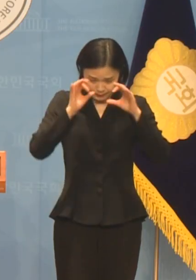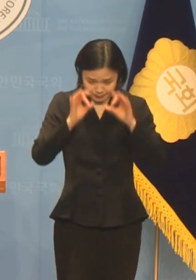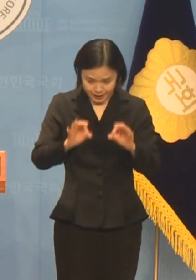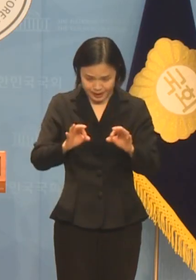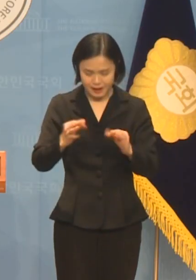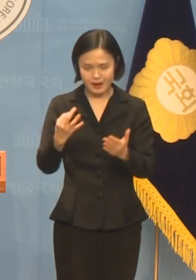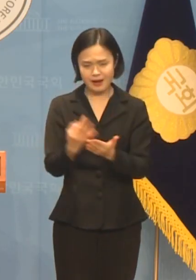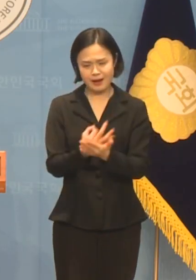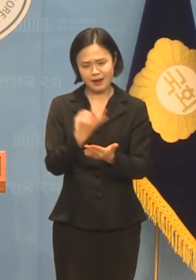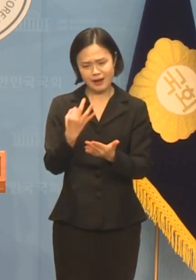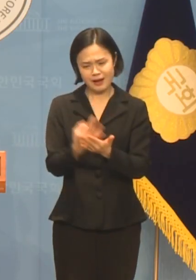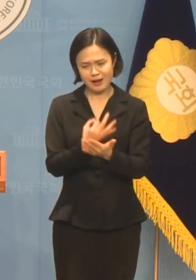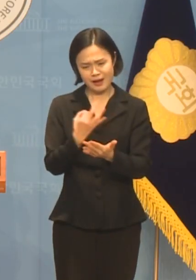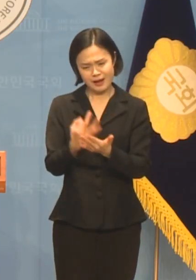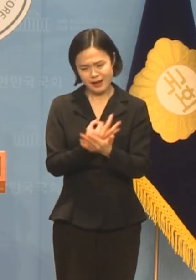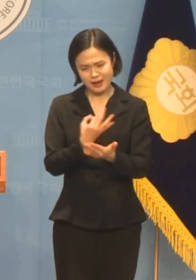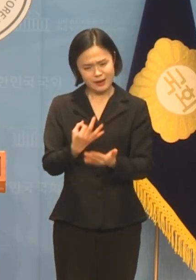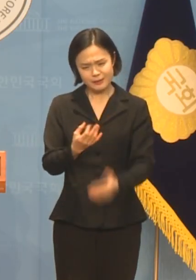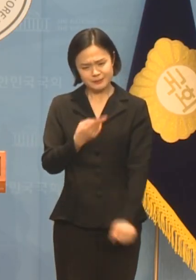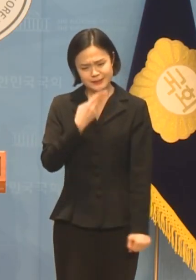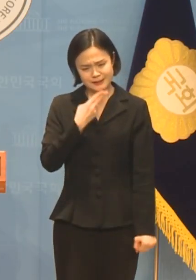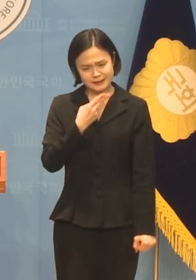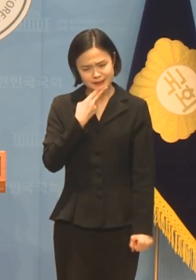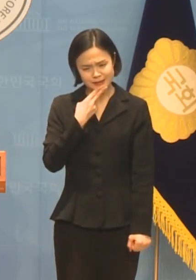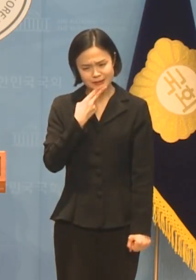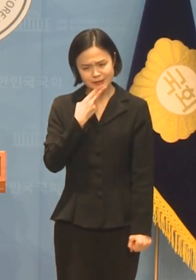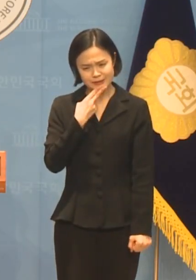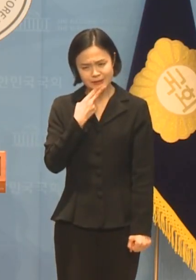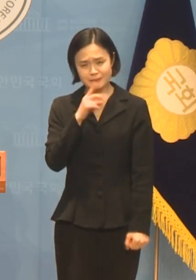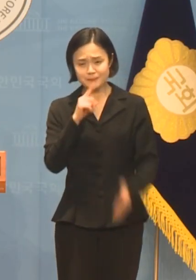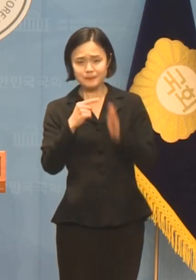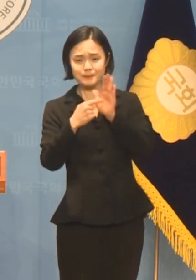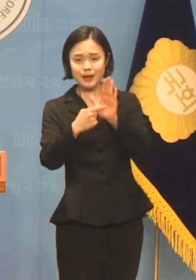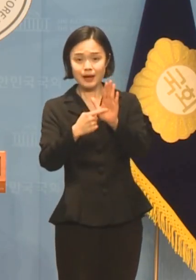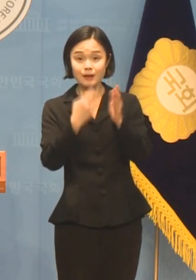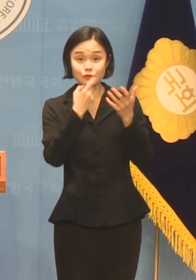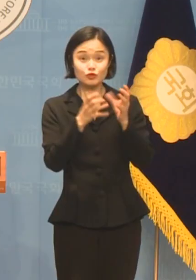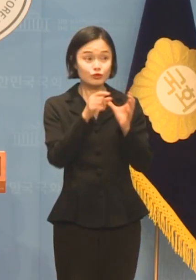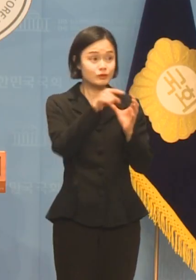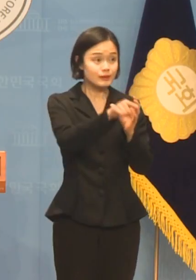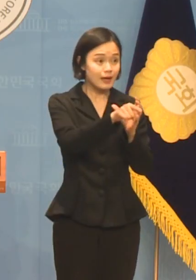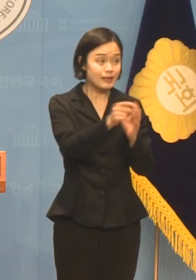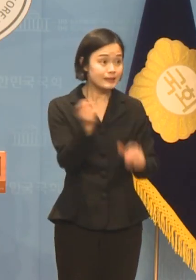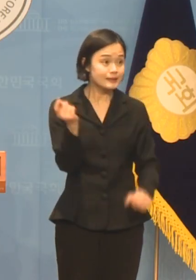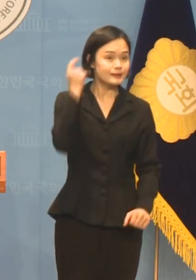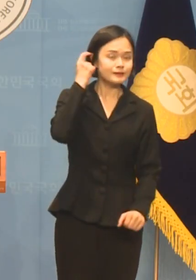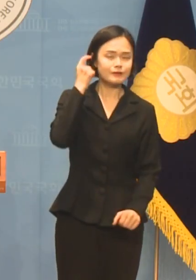소식이 전해지자 더불어민주당은 기다렸다는 듯이 대국민